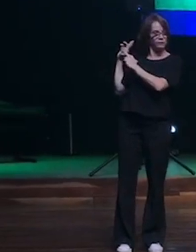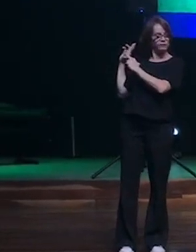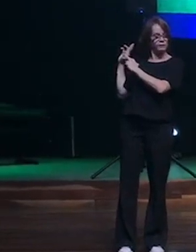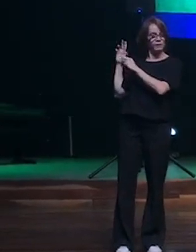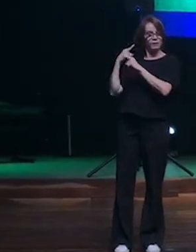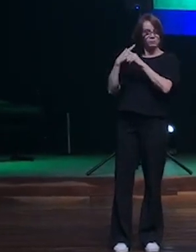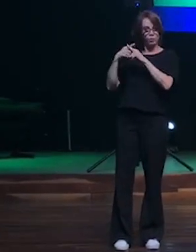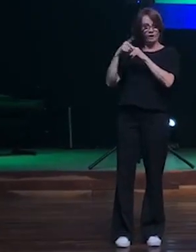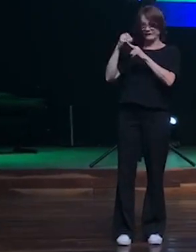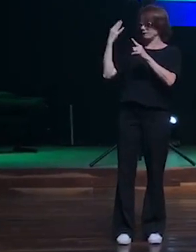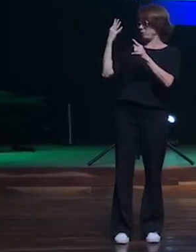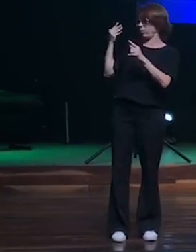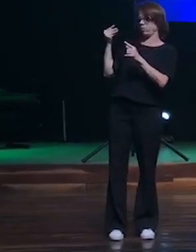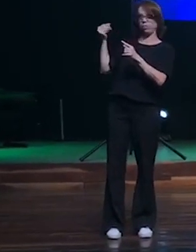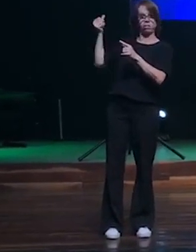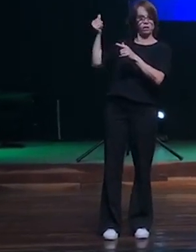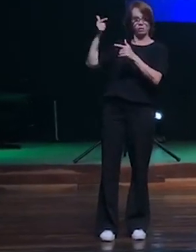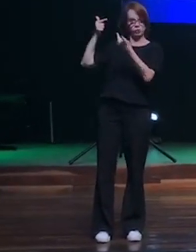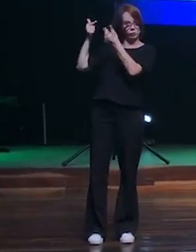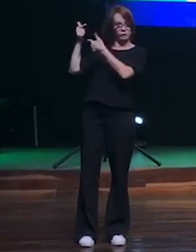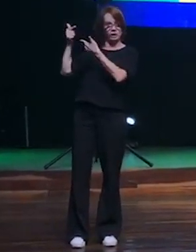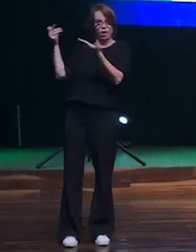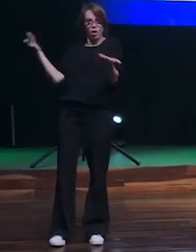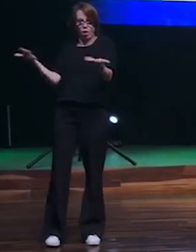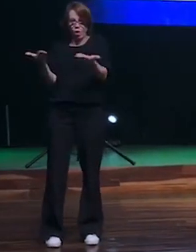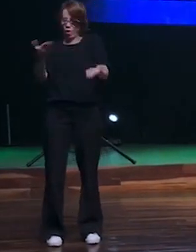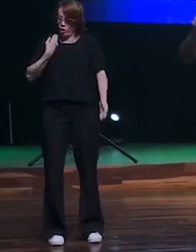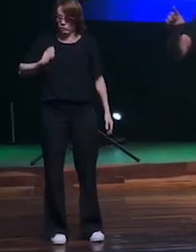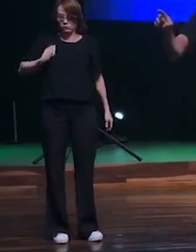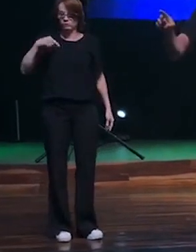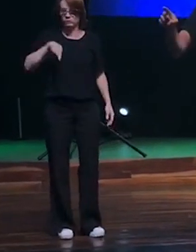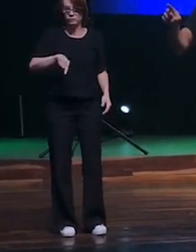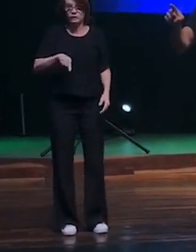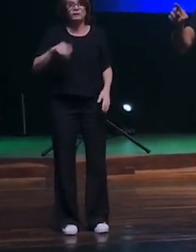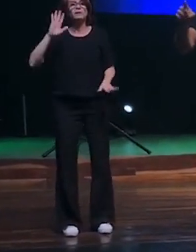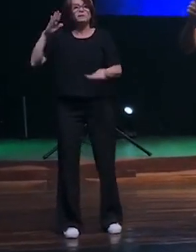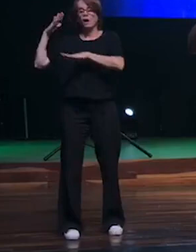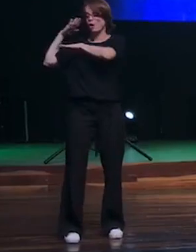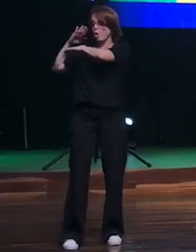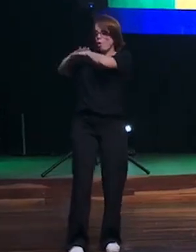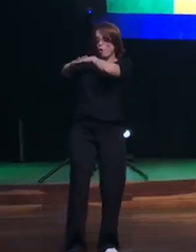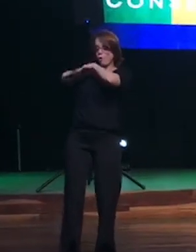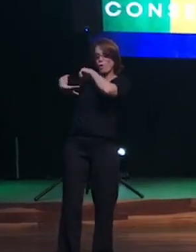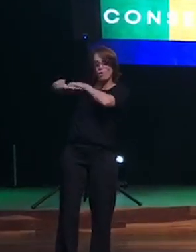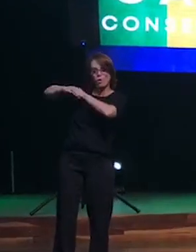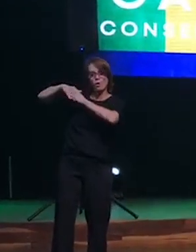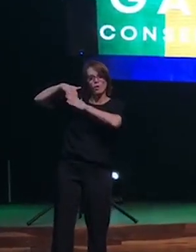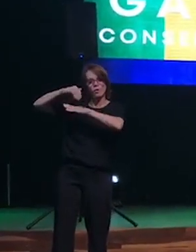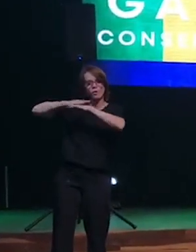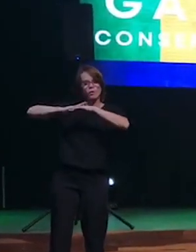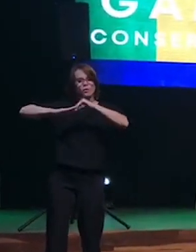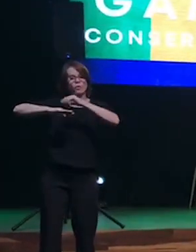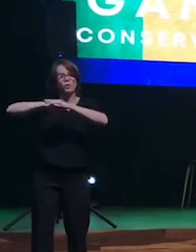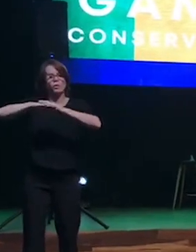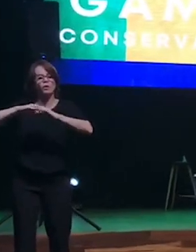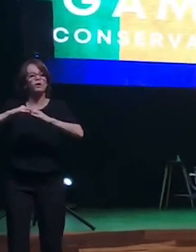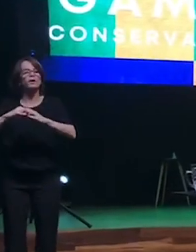construção delas, nós não estaríamos aqui hoje. E disso tudo que foi construído, o que nós